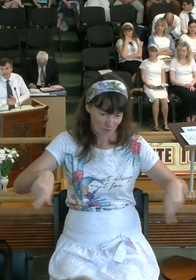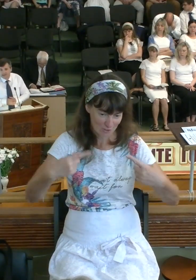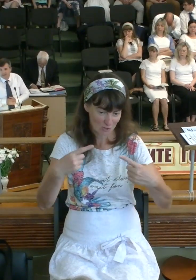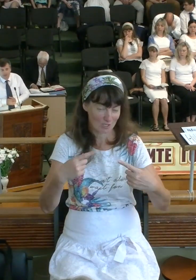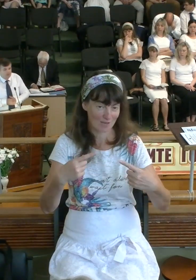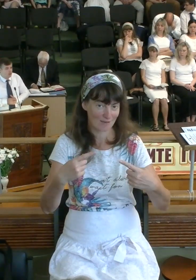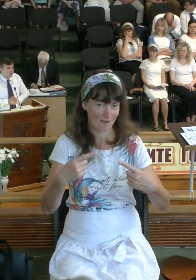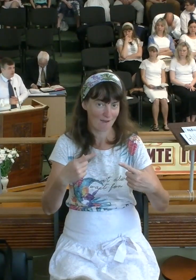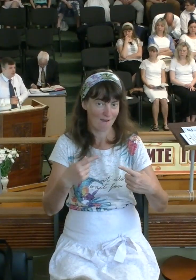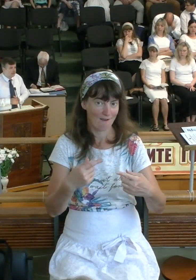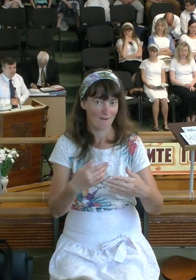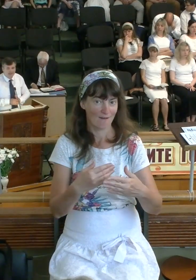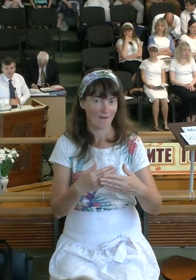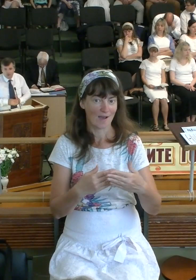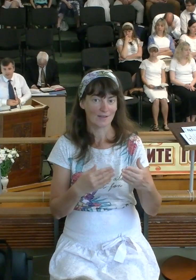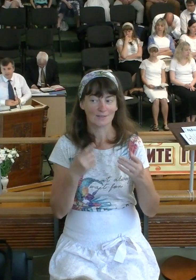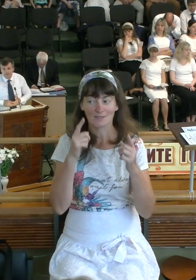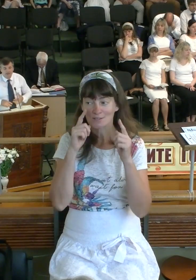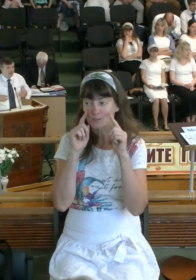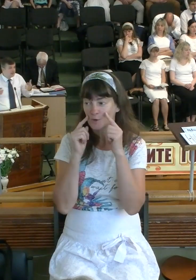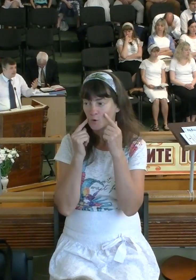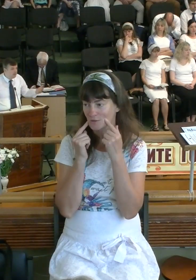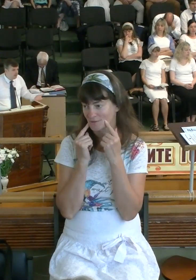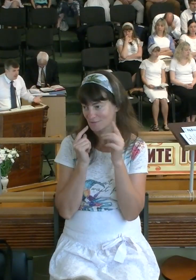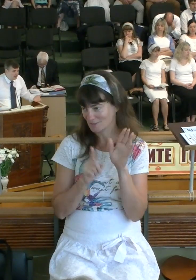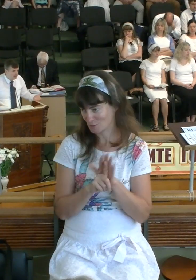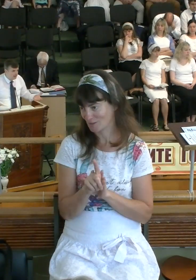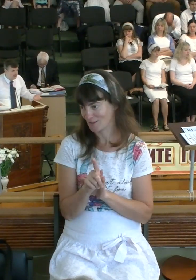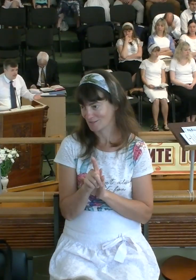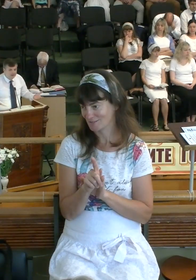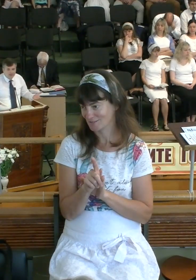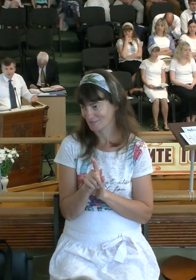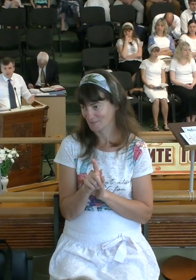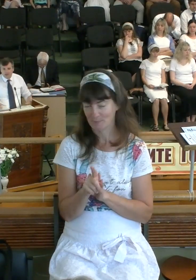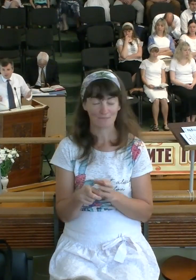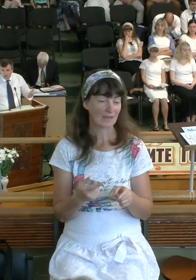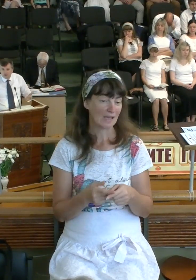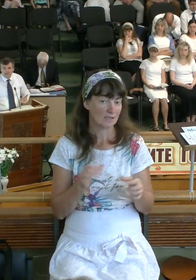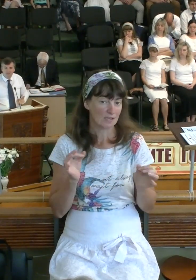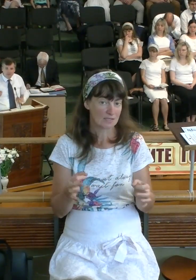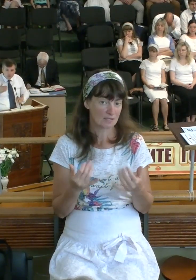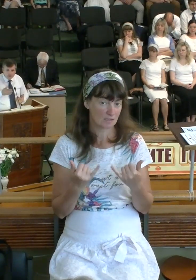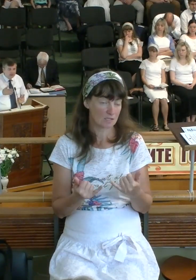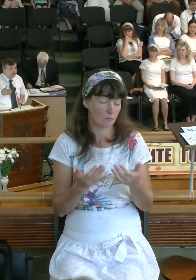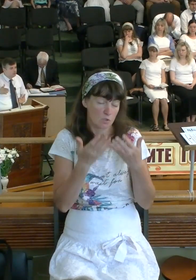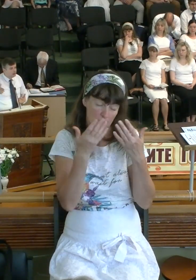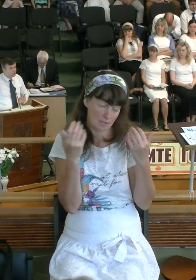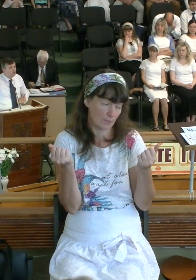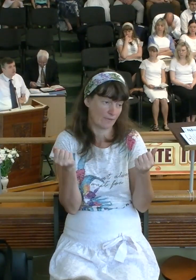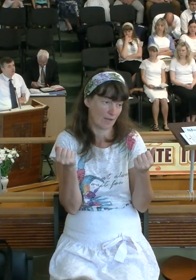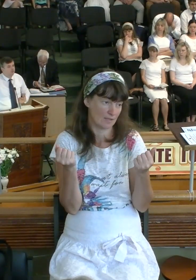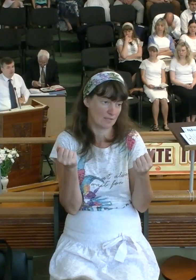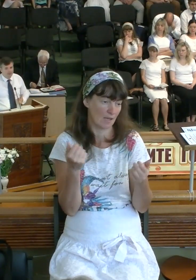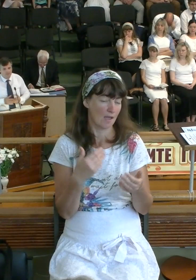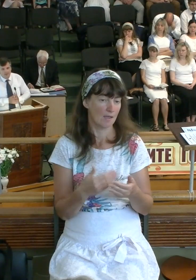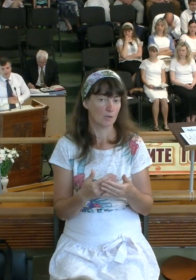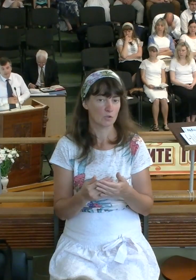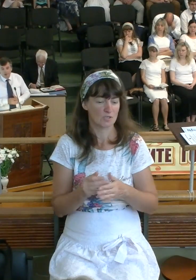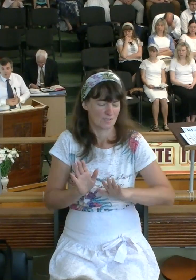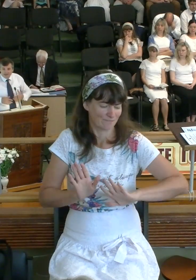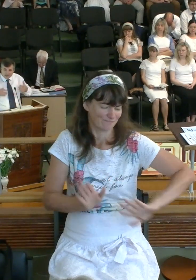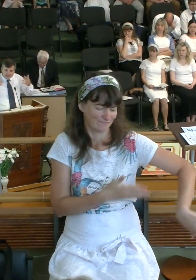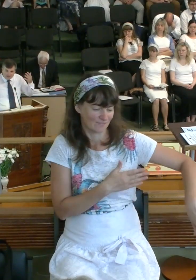действительно, эта истина, мне порой кажется, она сегодня, она забывается. Нам порой так хочется минуть как-то вот эту вот